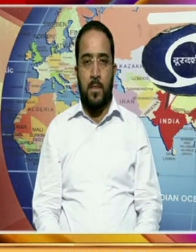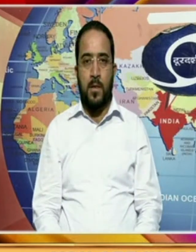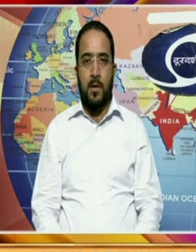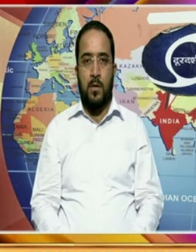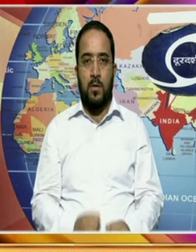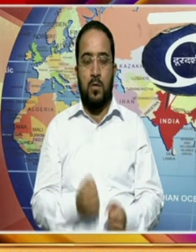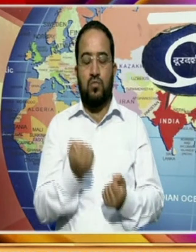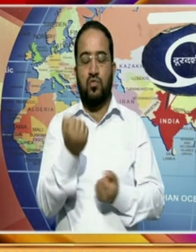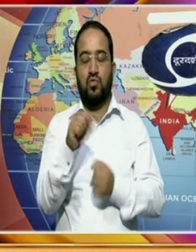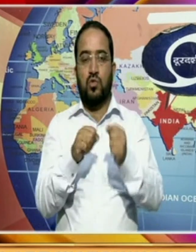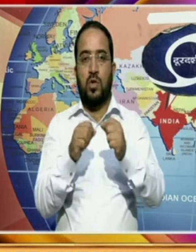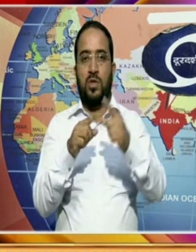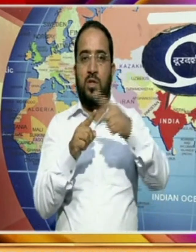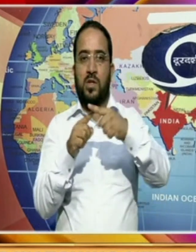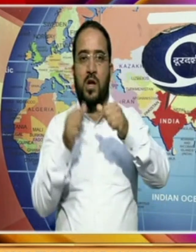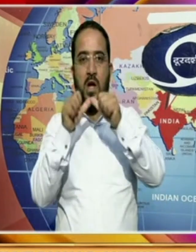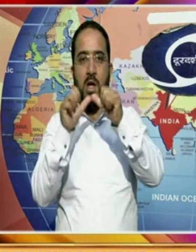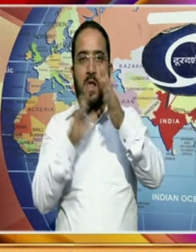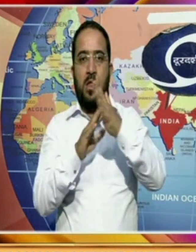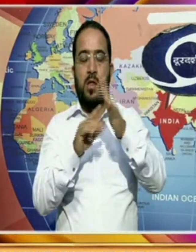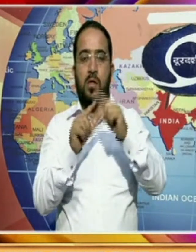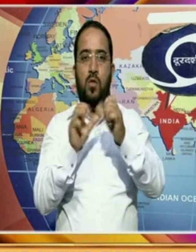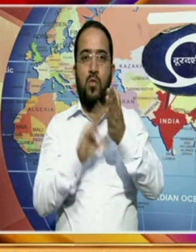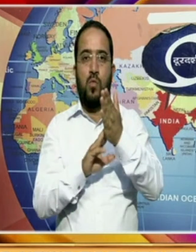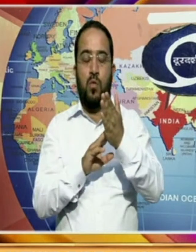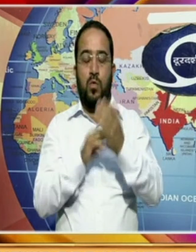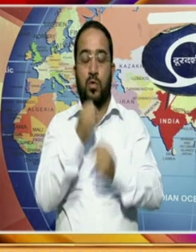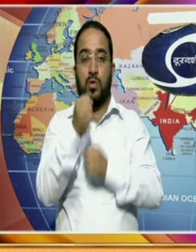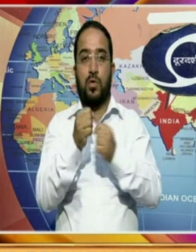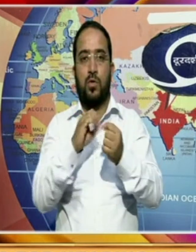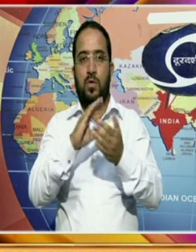उन्होंने टाइकांडो चैंपियनशिप को मुनक्कद करने पर